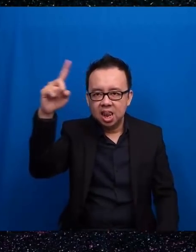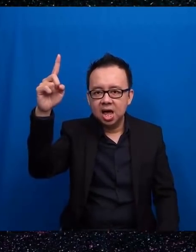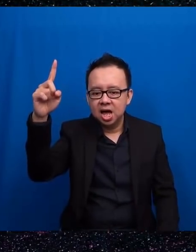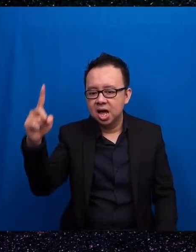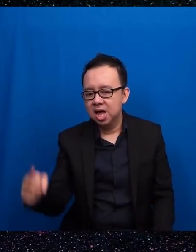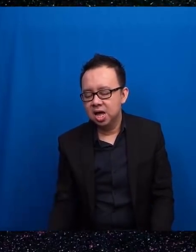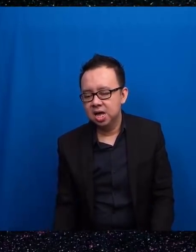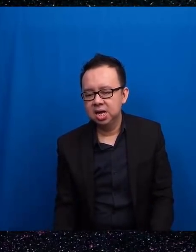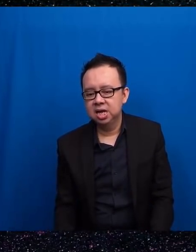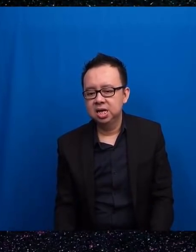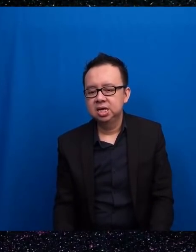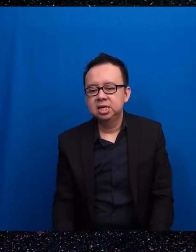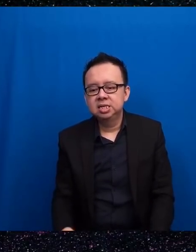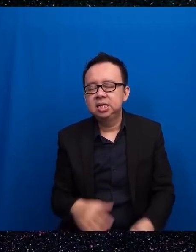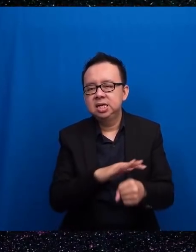janji Allah